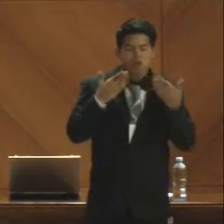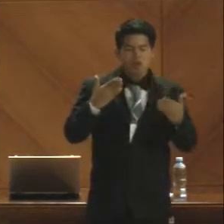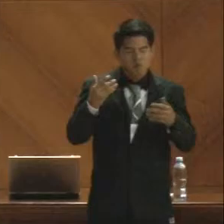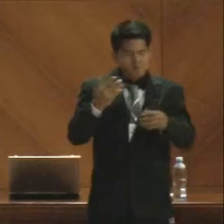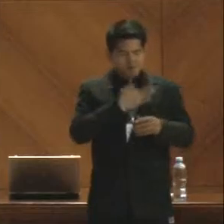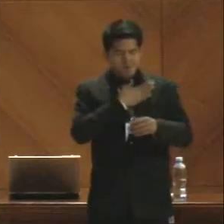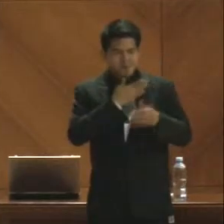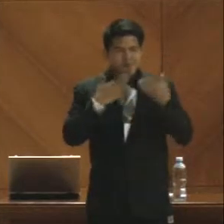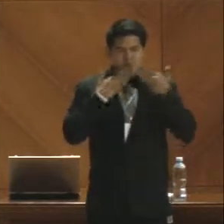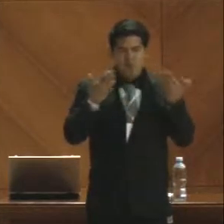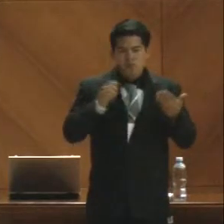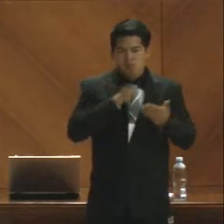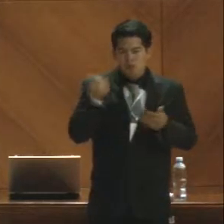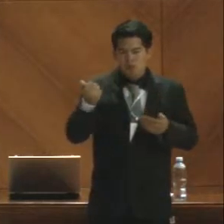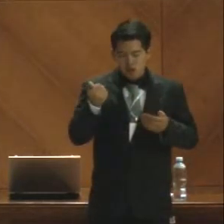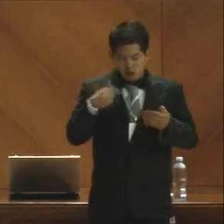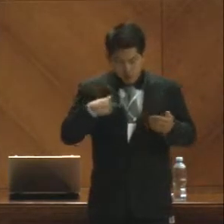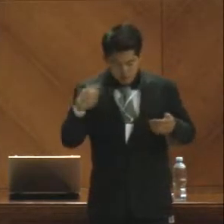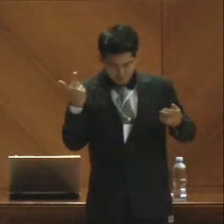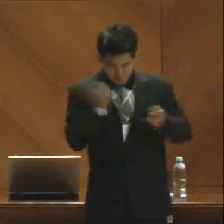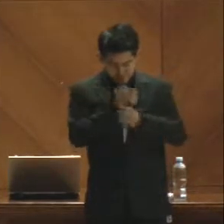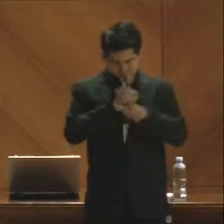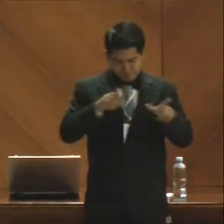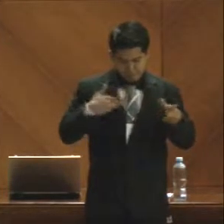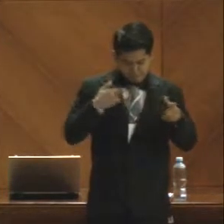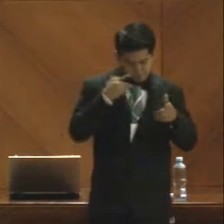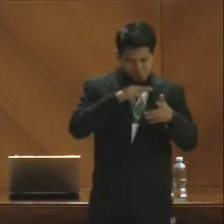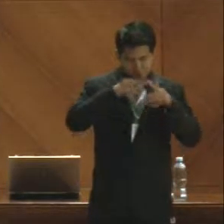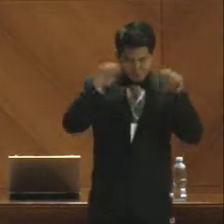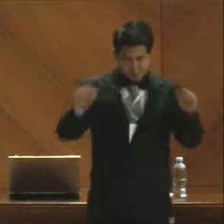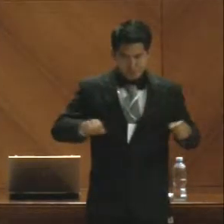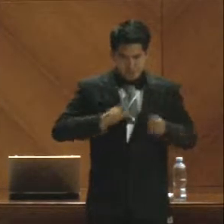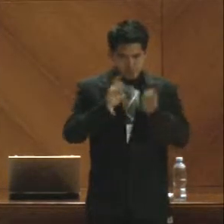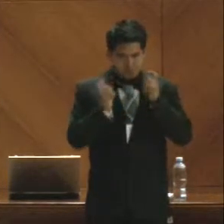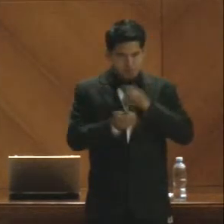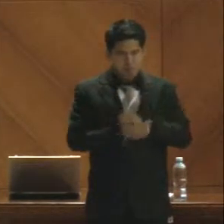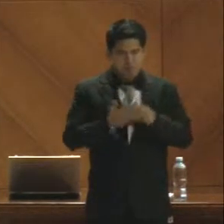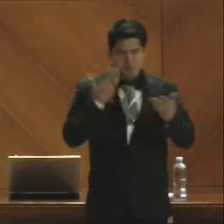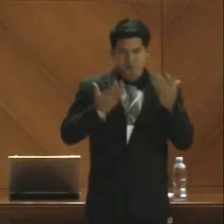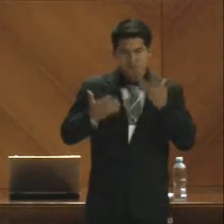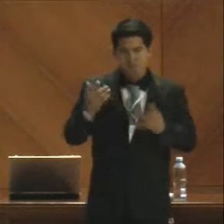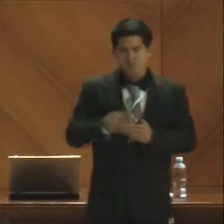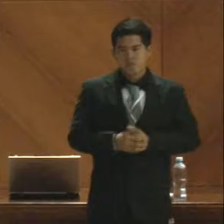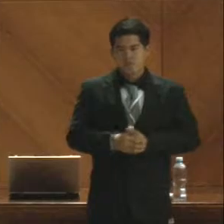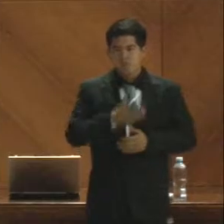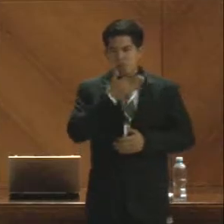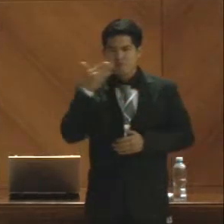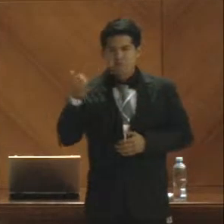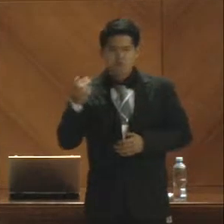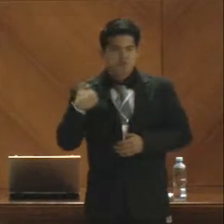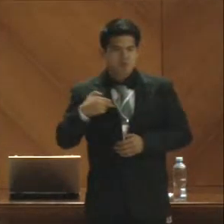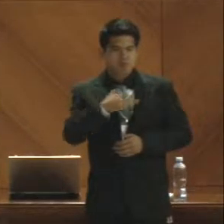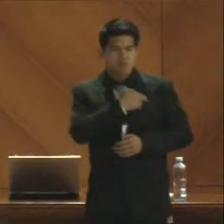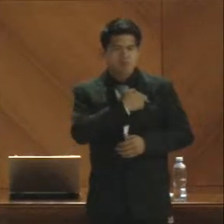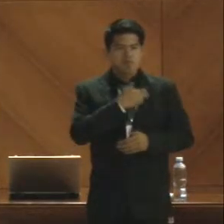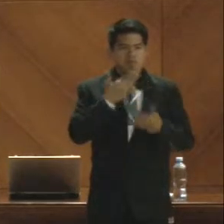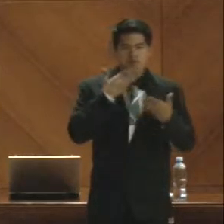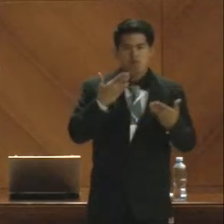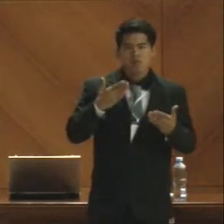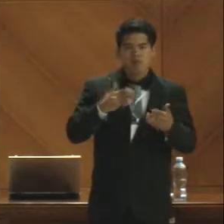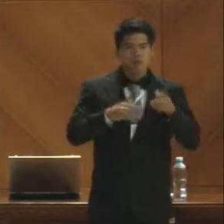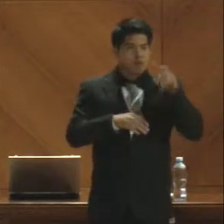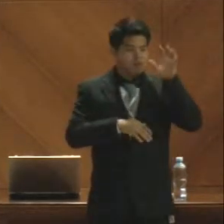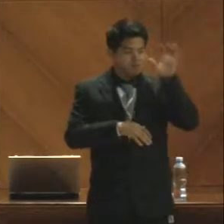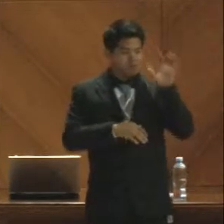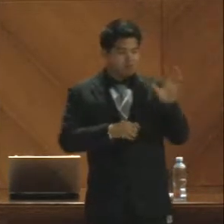confiar son los sistemas auditables. Y mucho mejor si los sistemas que nosotros usamos no vienen de esas corporaciones que les mostré al